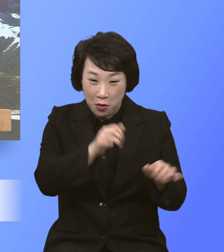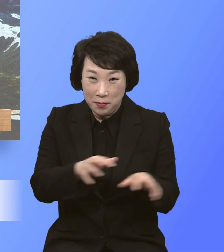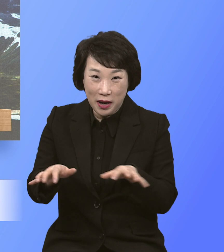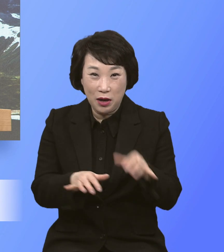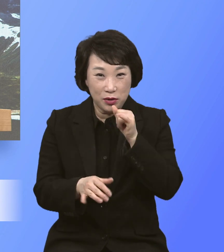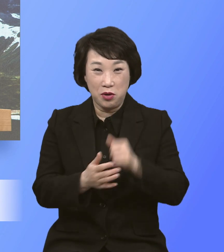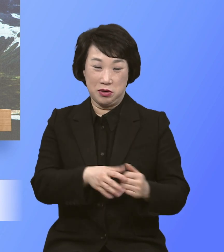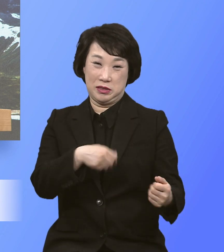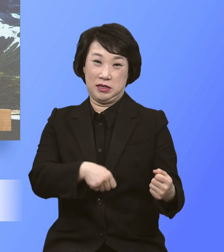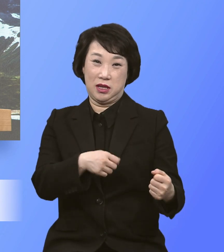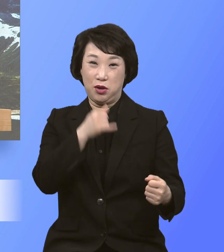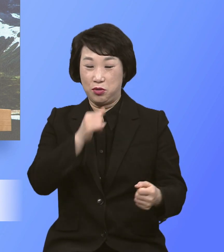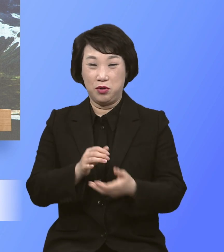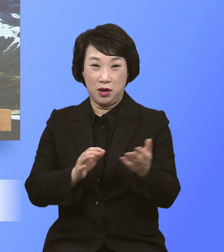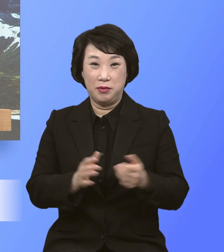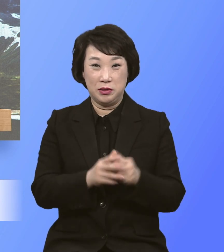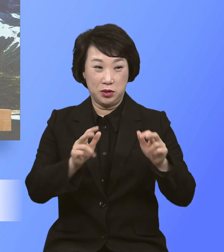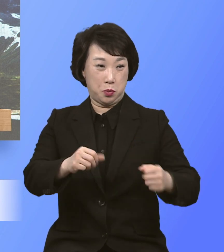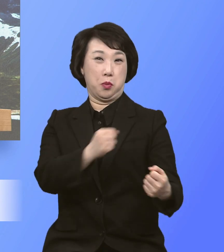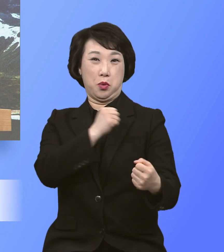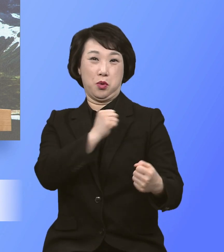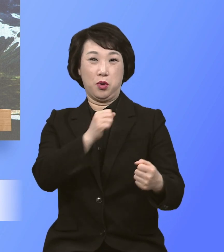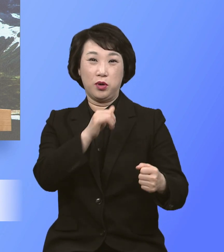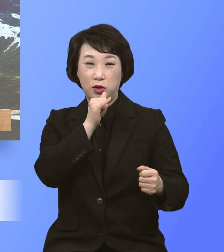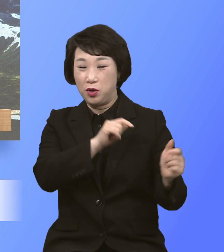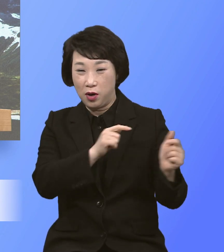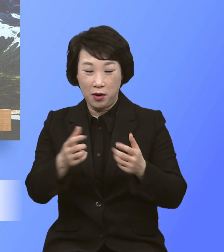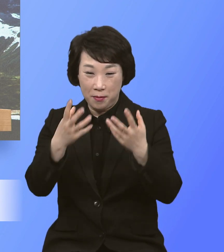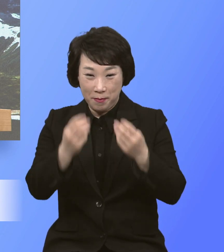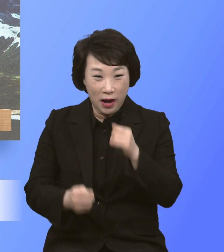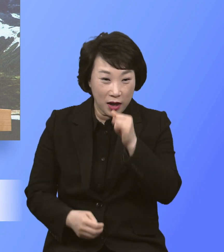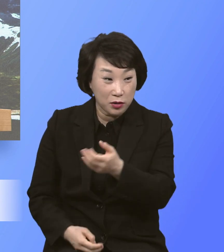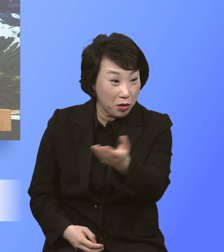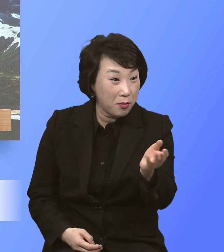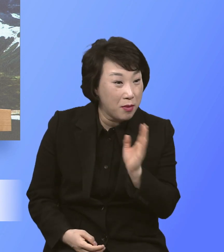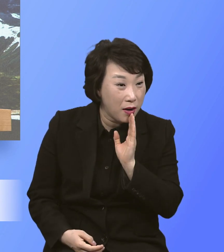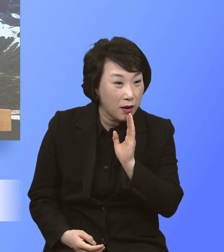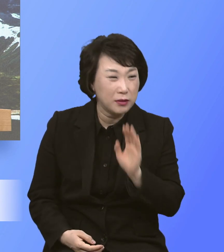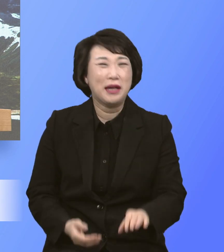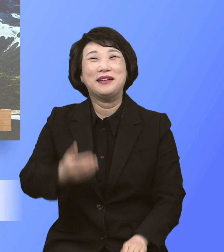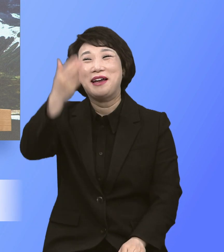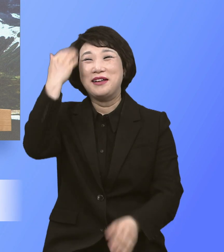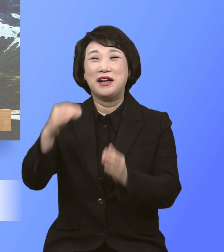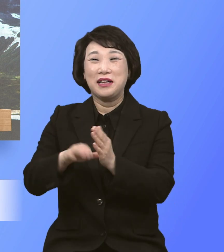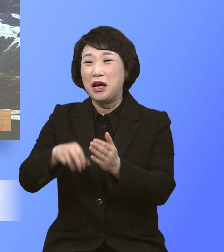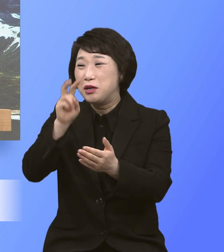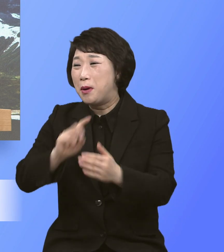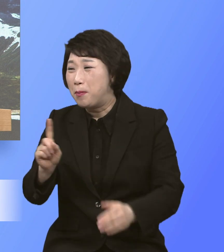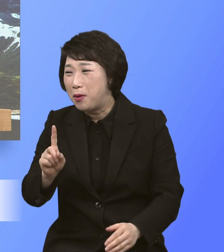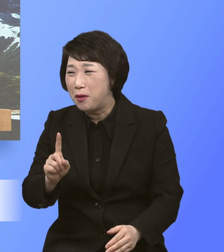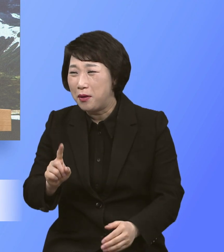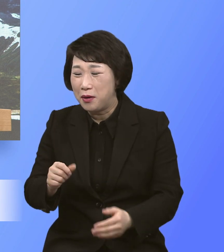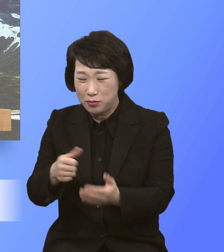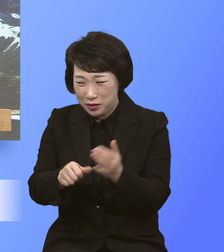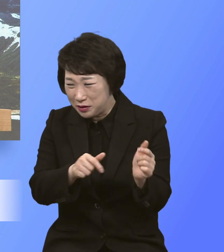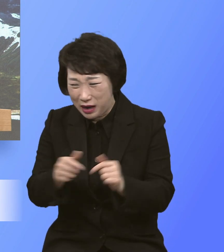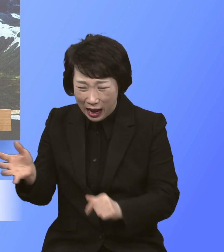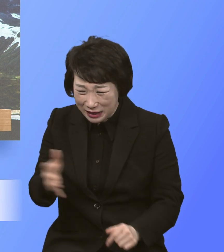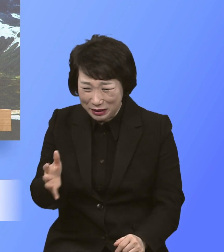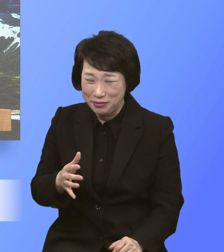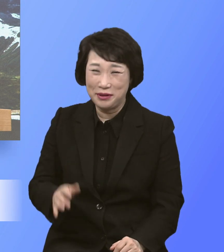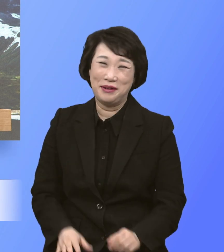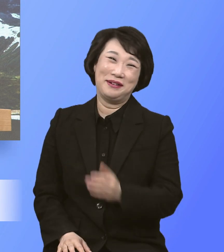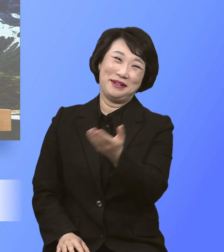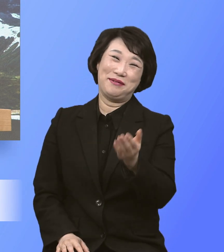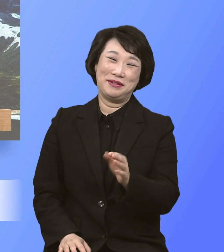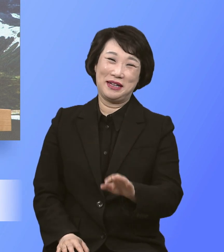오케스트라도 있어. 지금은 음악이 참, 그때는 딱 음악이 어디 있어? 아무것도 없어.